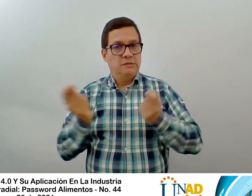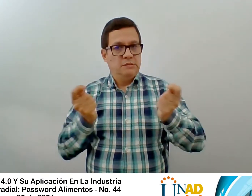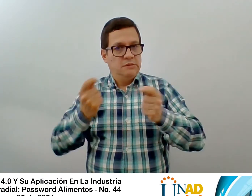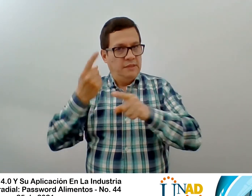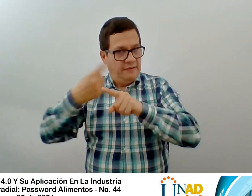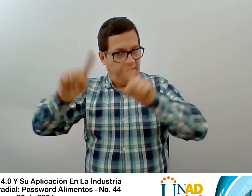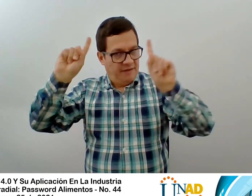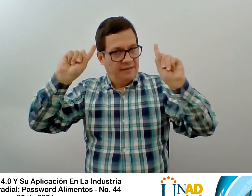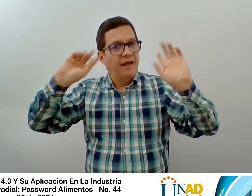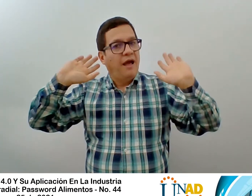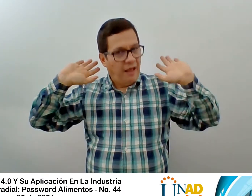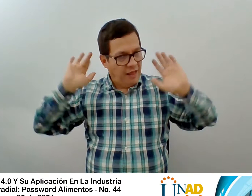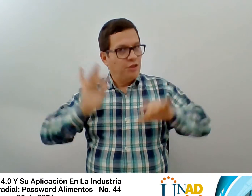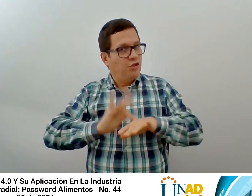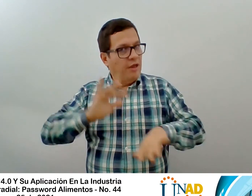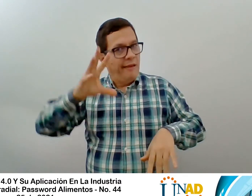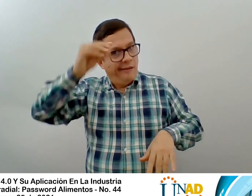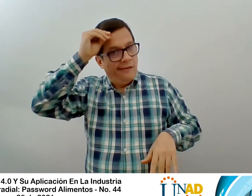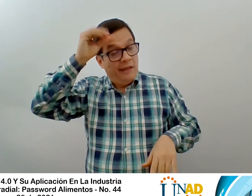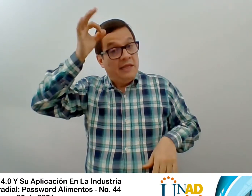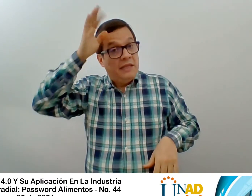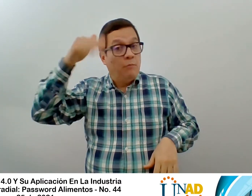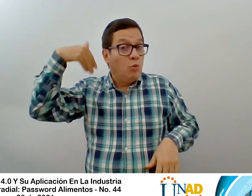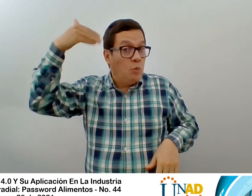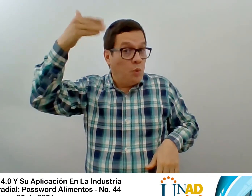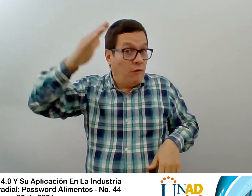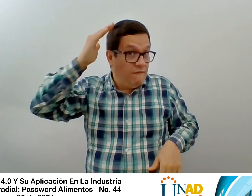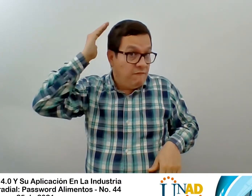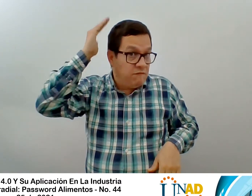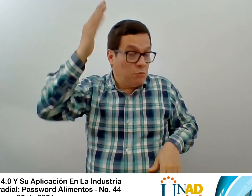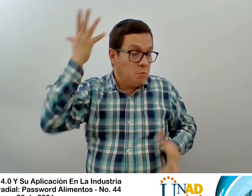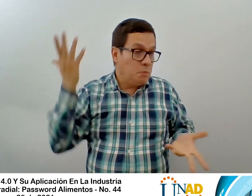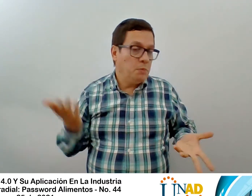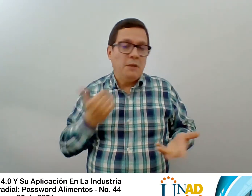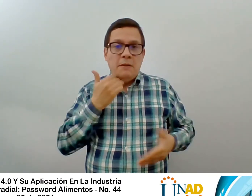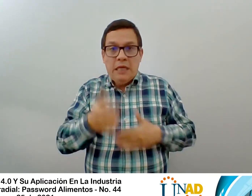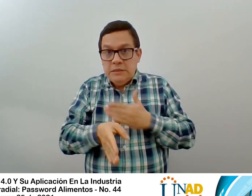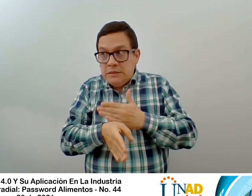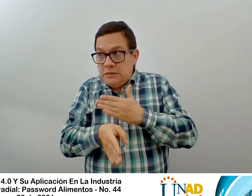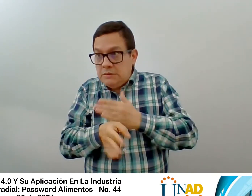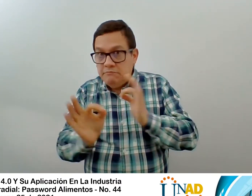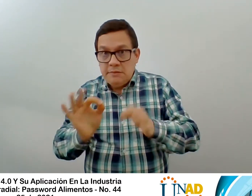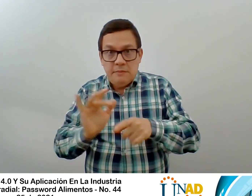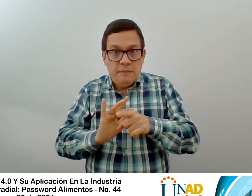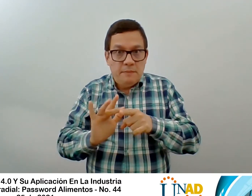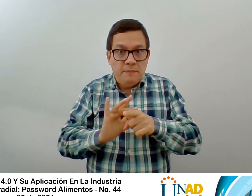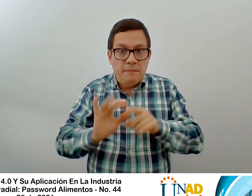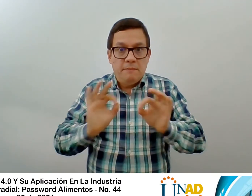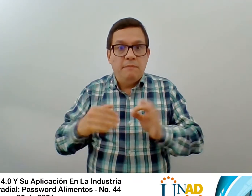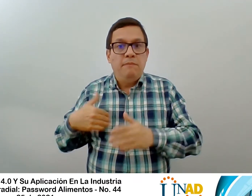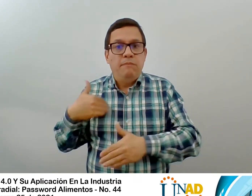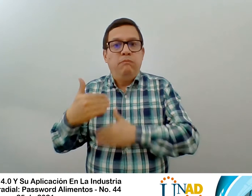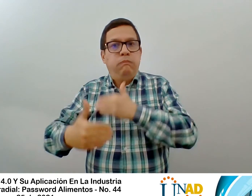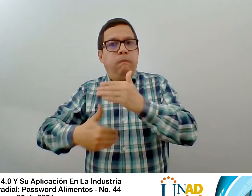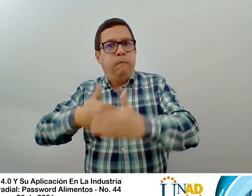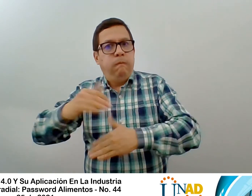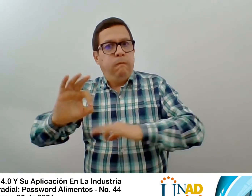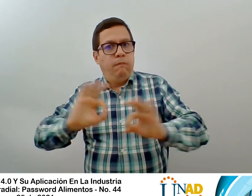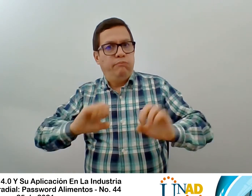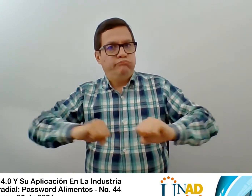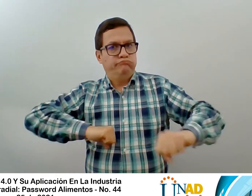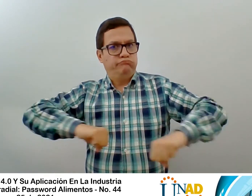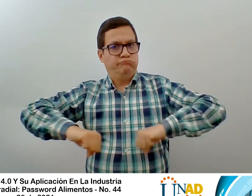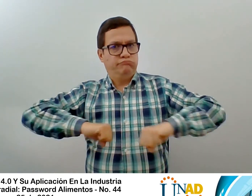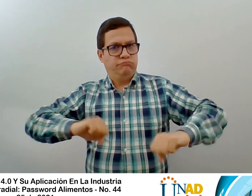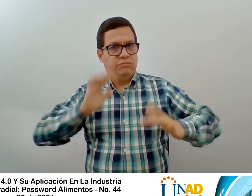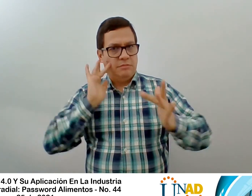otro lugar y controlarla de otra forma. En general, yo creo que en algunos años podemos estar al día si siguen esos planes